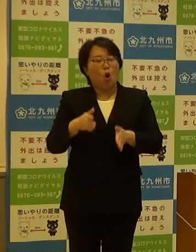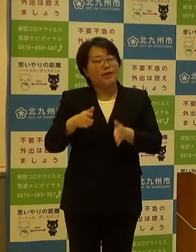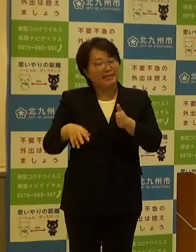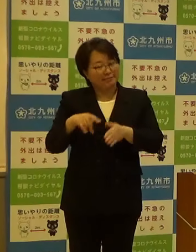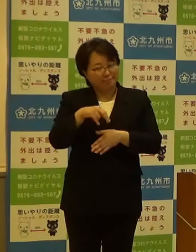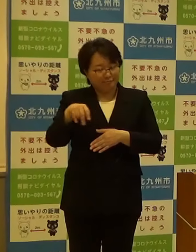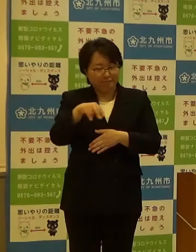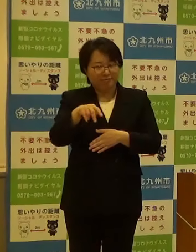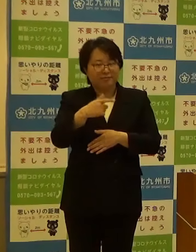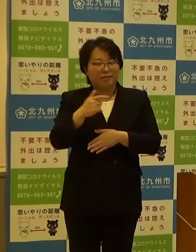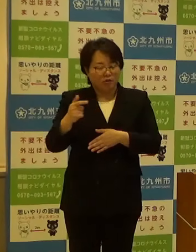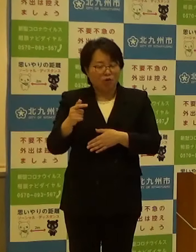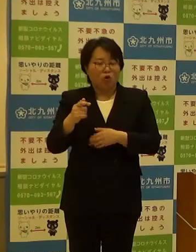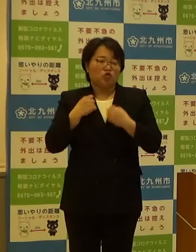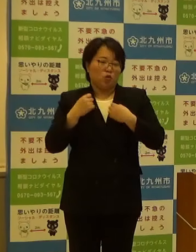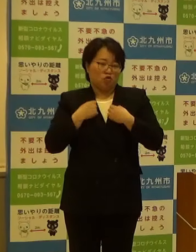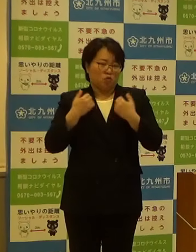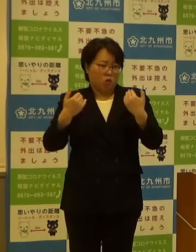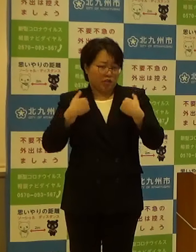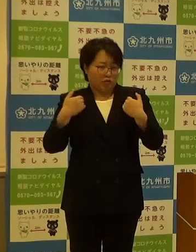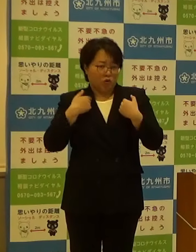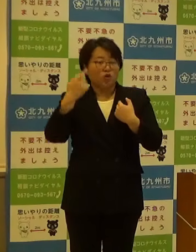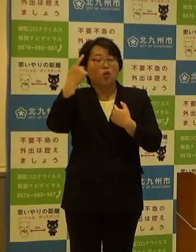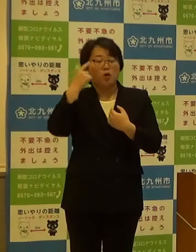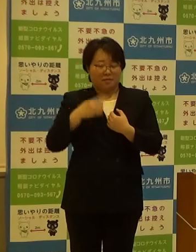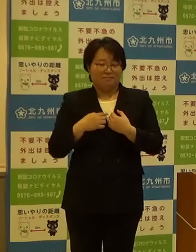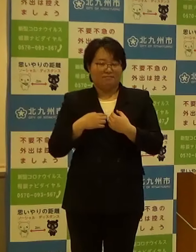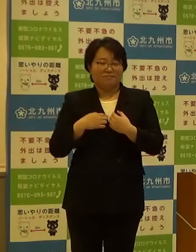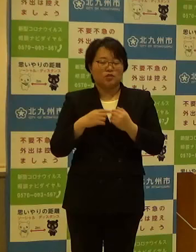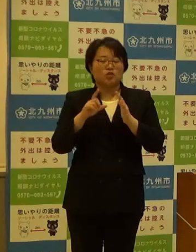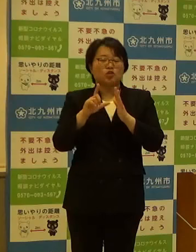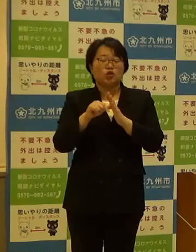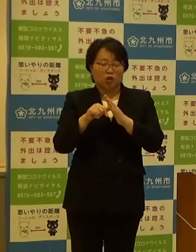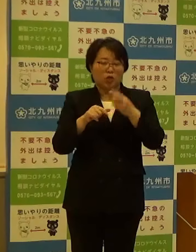い運動をするということも大事だというふうに感じています。